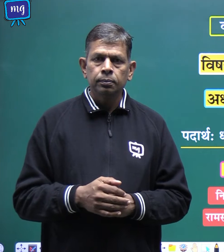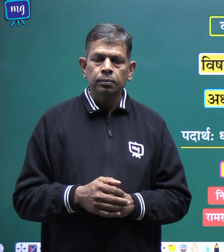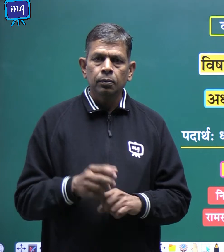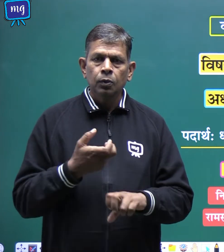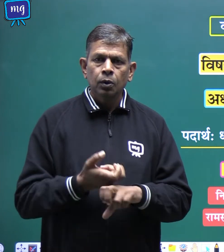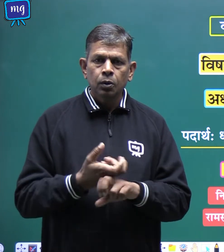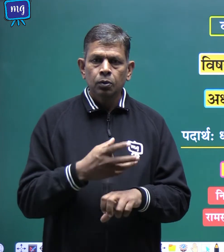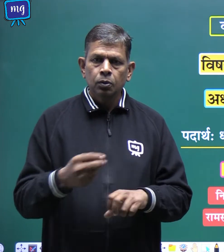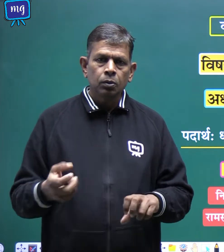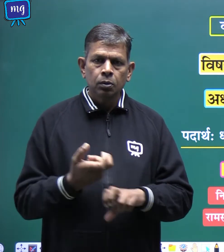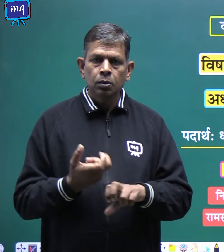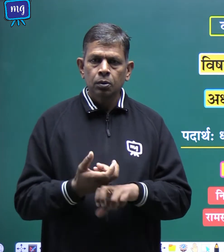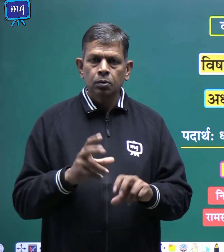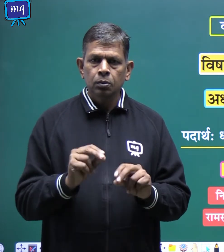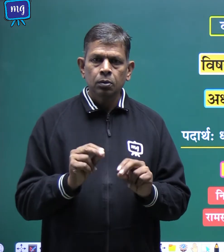धातु और अधातु के